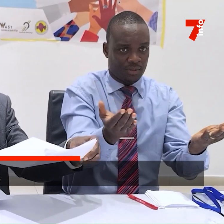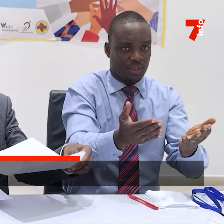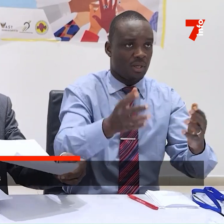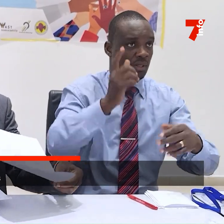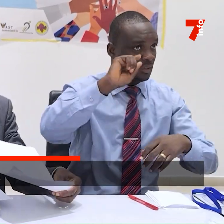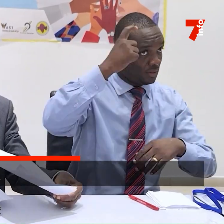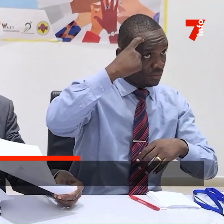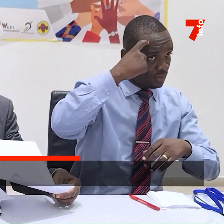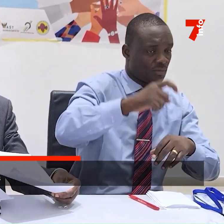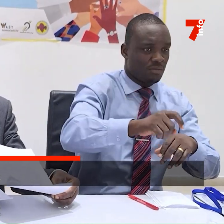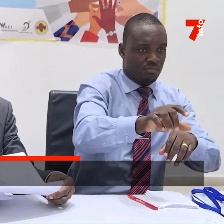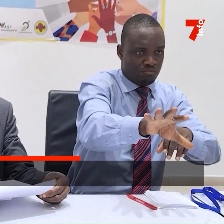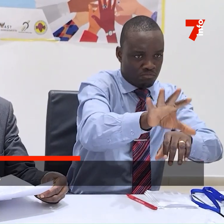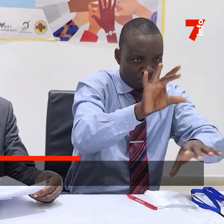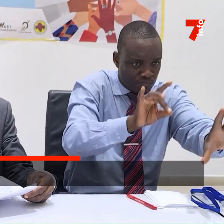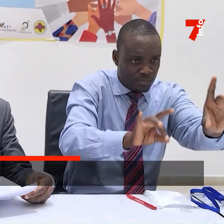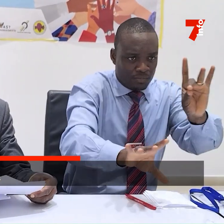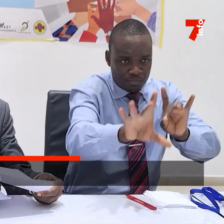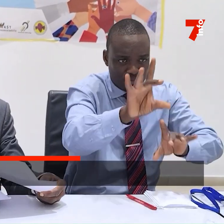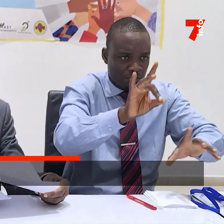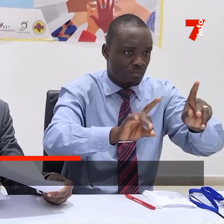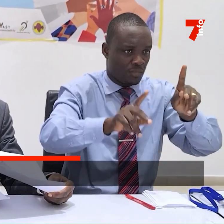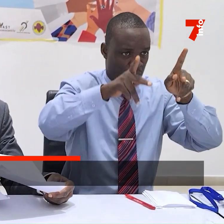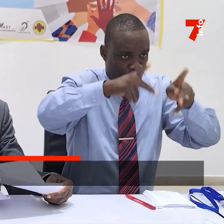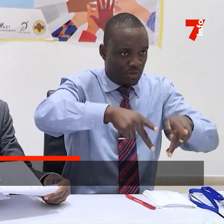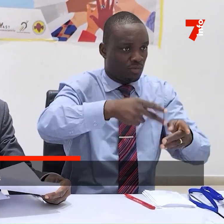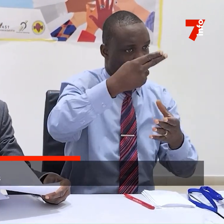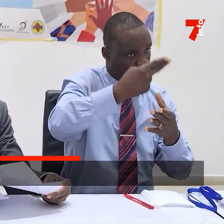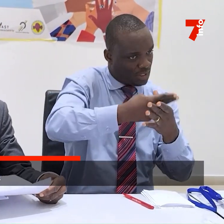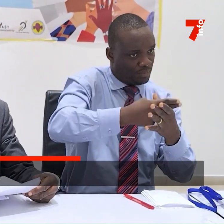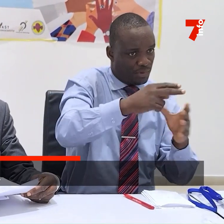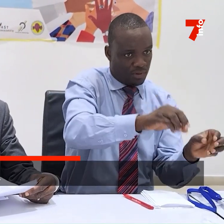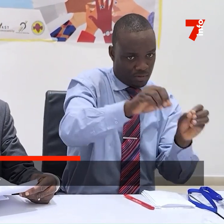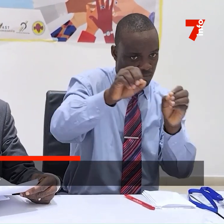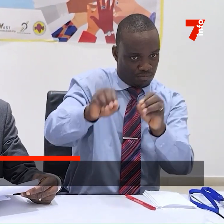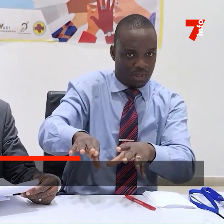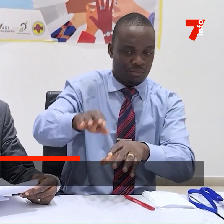des regardes des personnes handicapées à la fonction publique